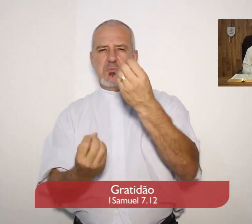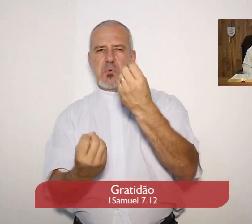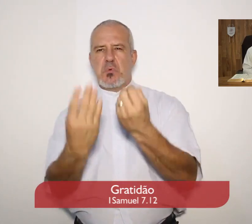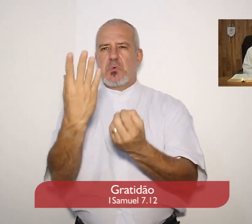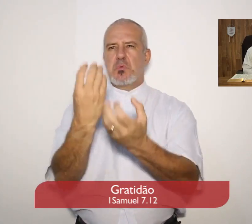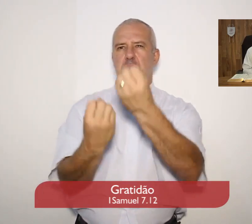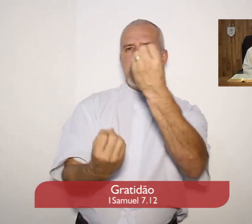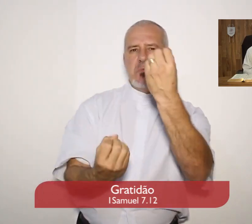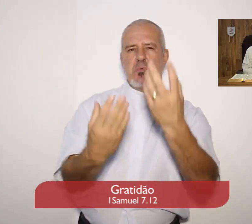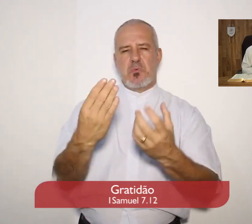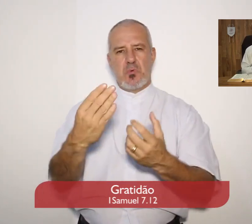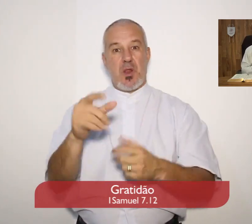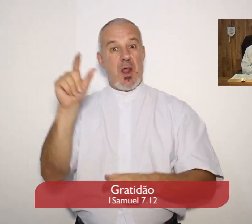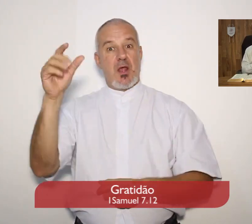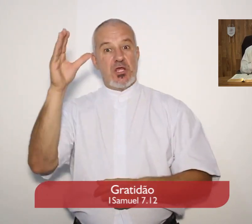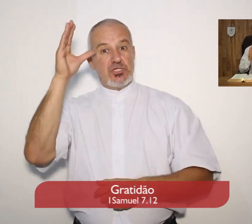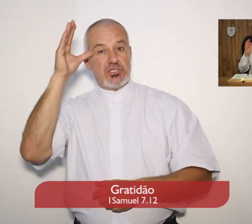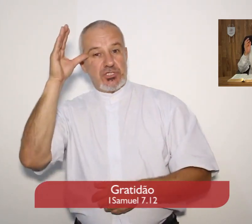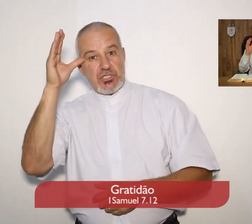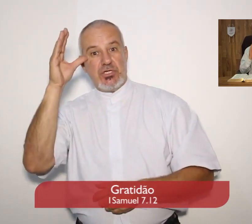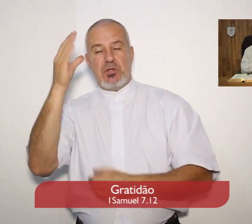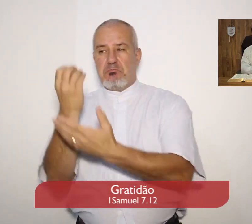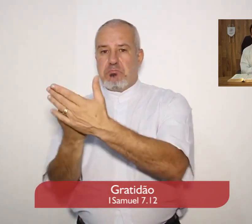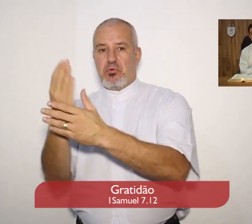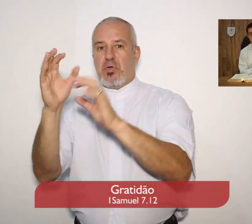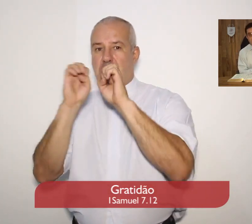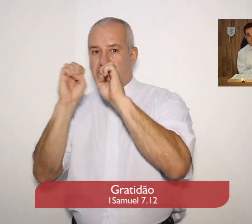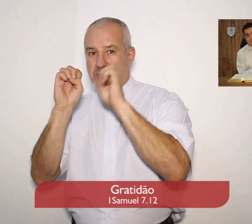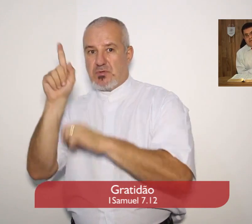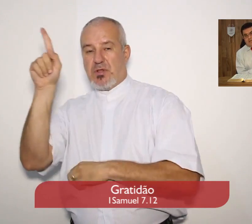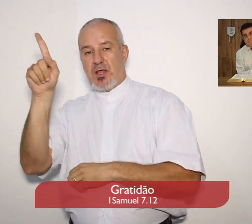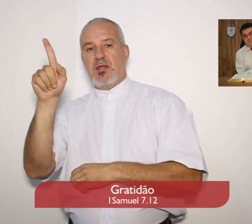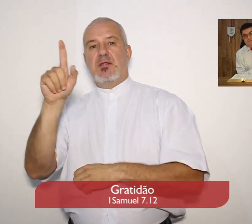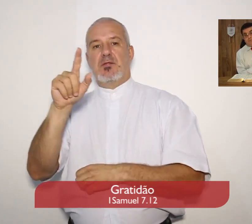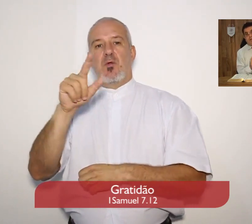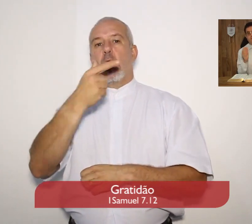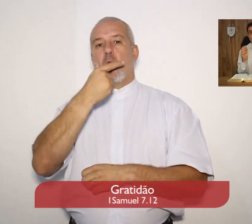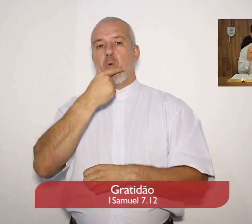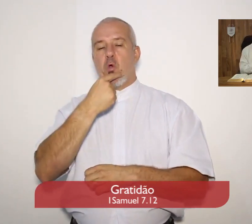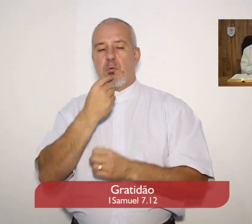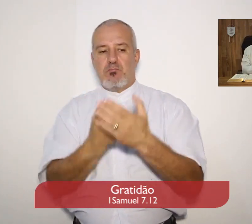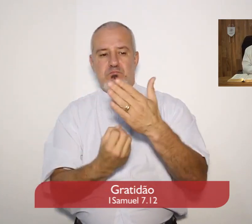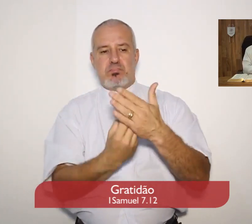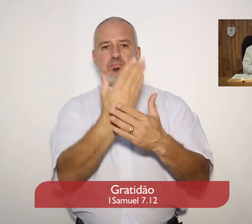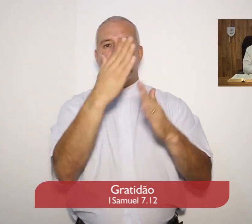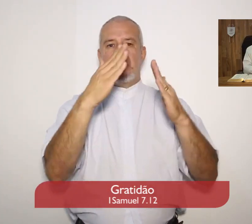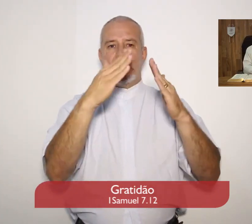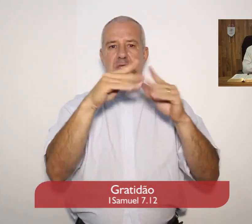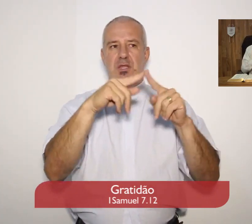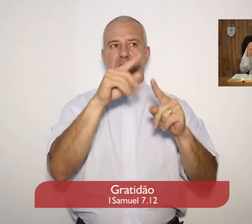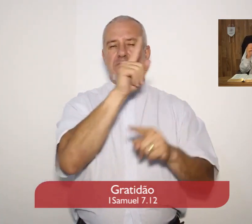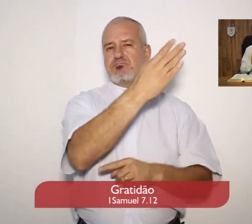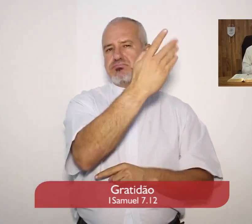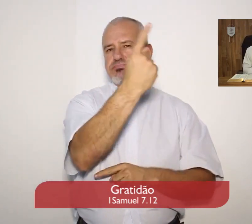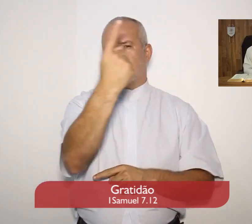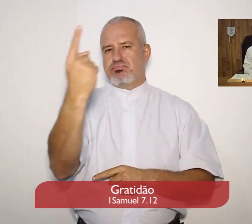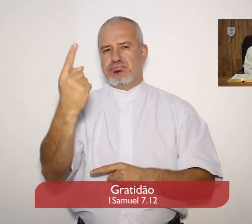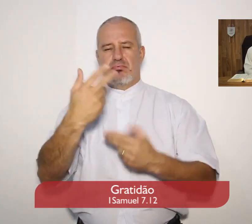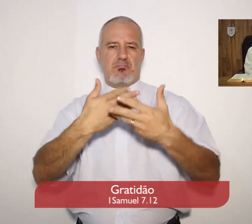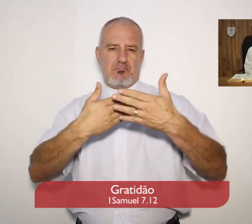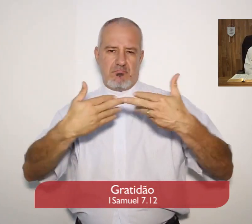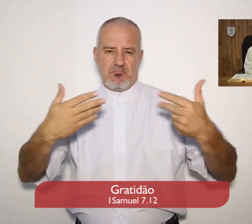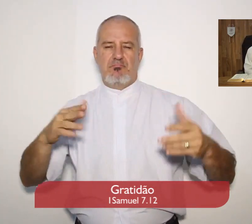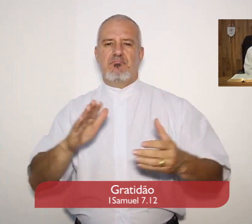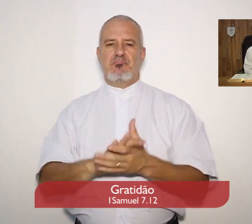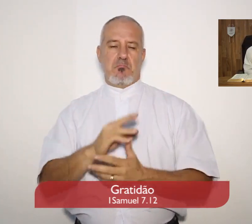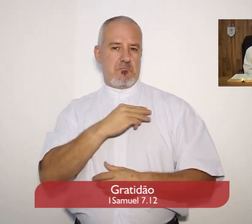no interior da China e também é chamado, de fundador das missões